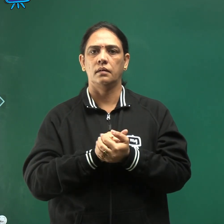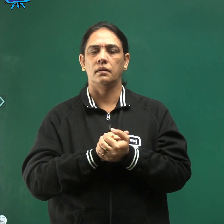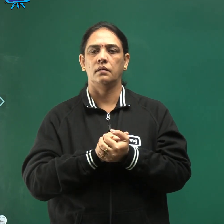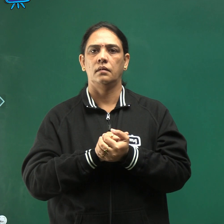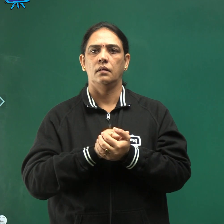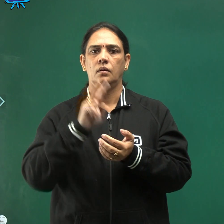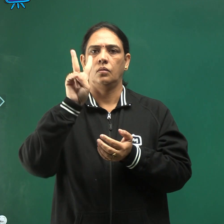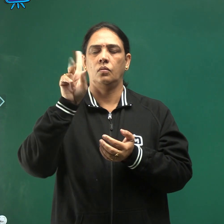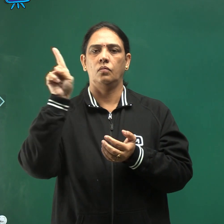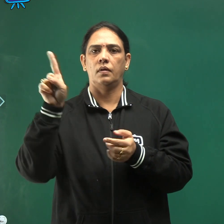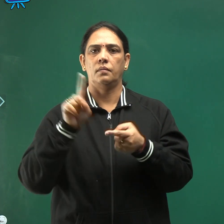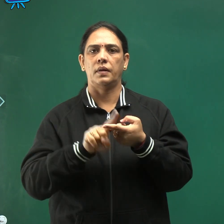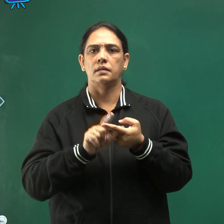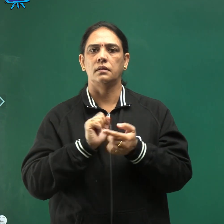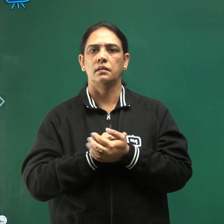21 +